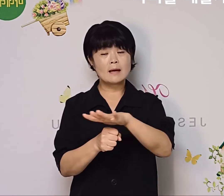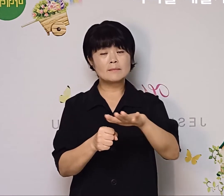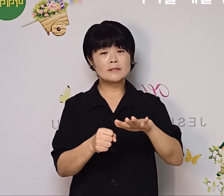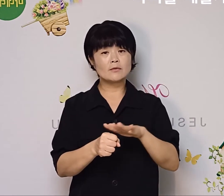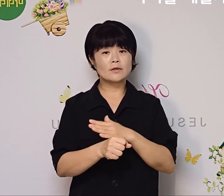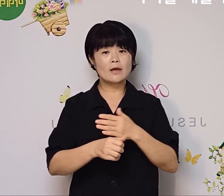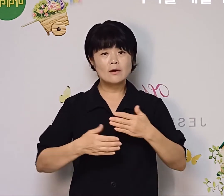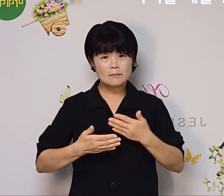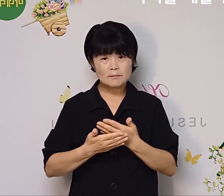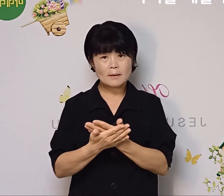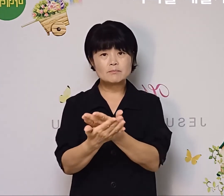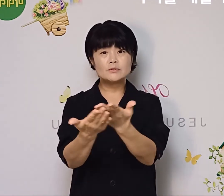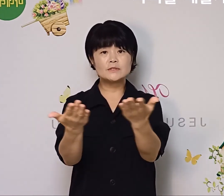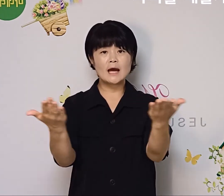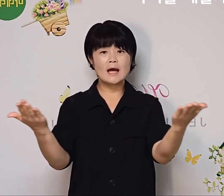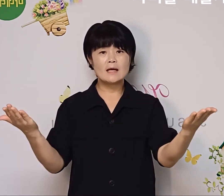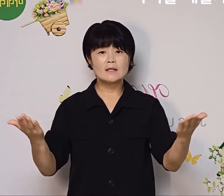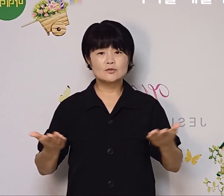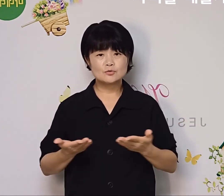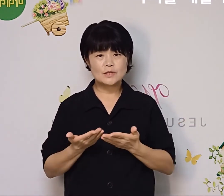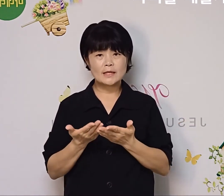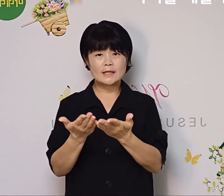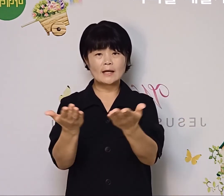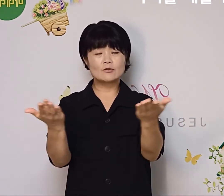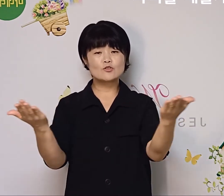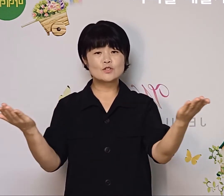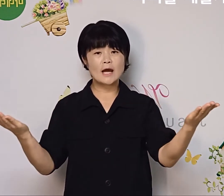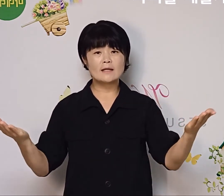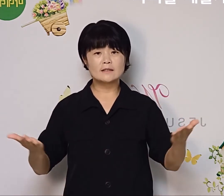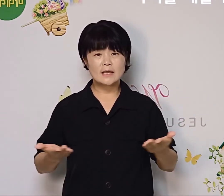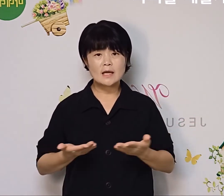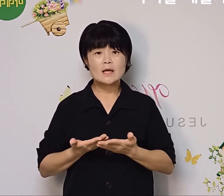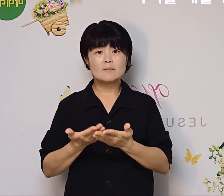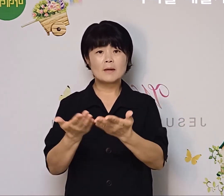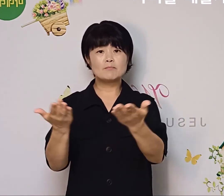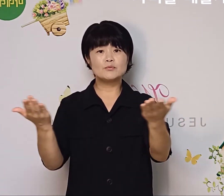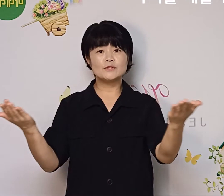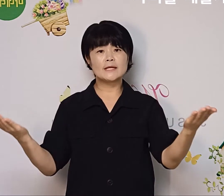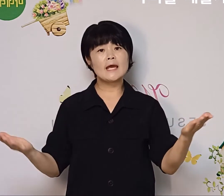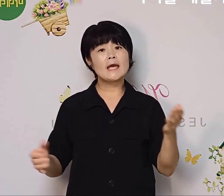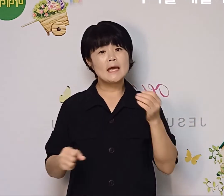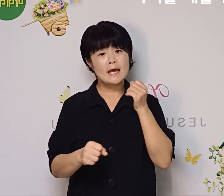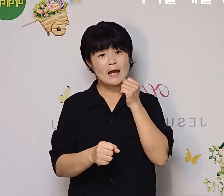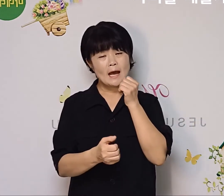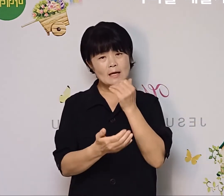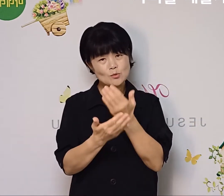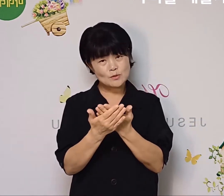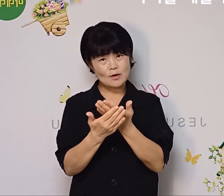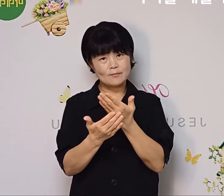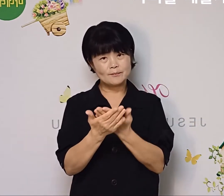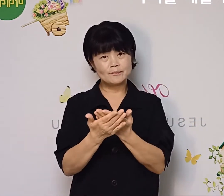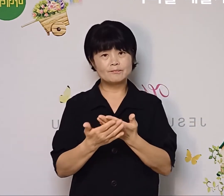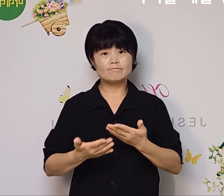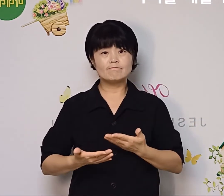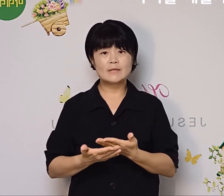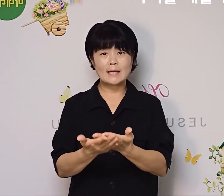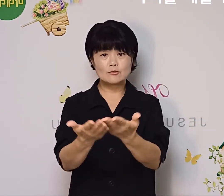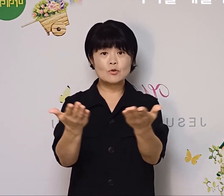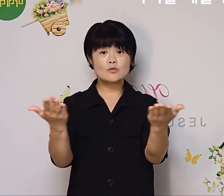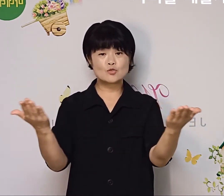자비를 어떻게 해요? 베풀다 누구에게 나눠주다 이렇게 베풀게 하소서. 나누어